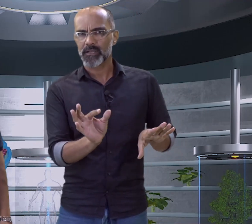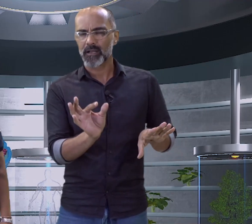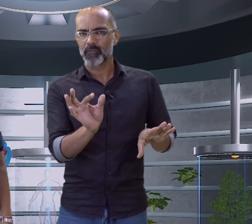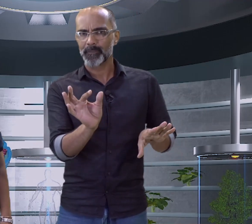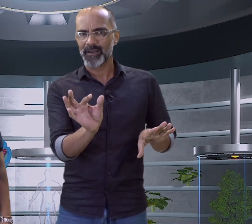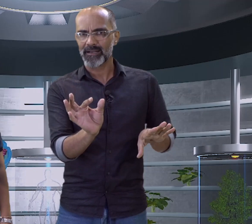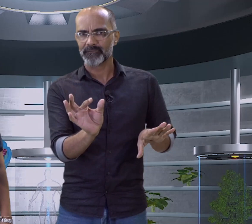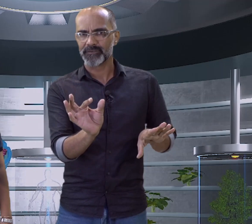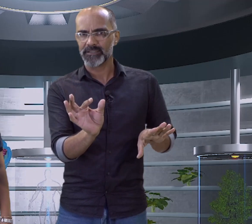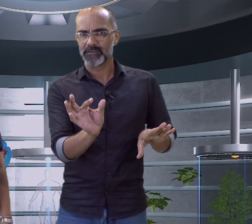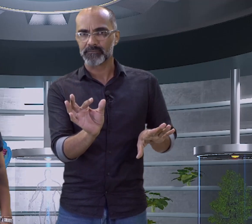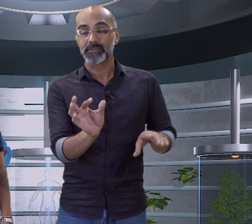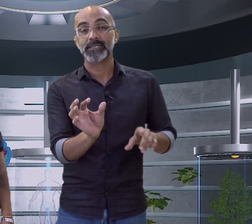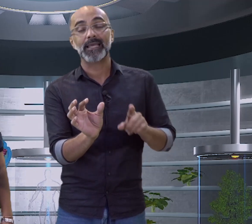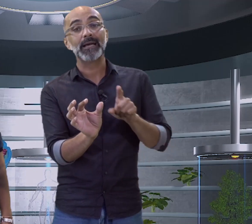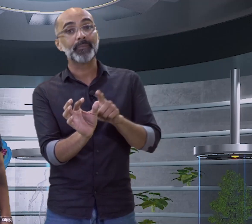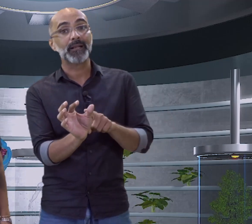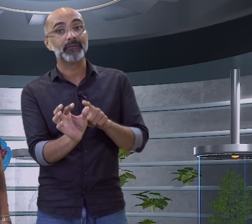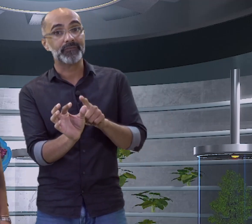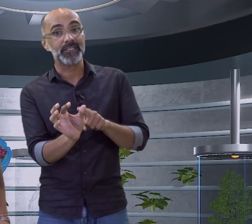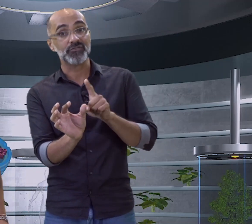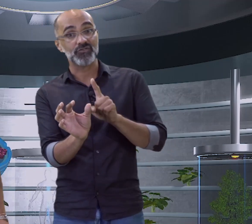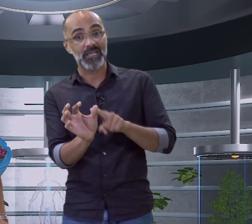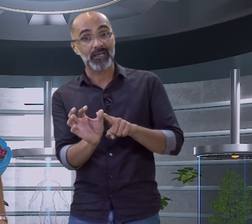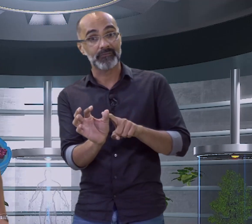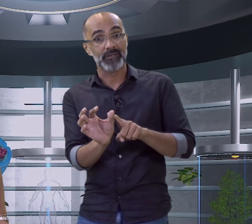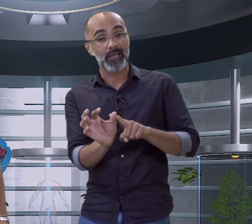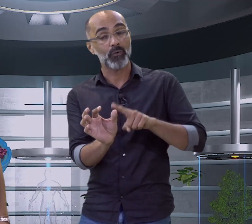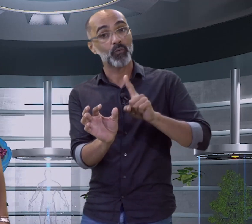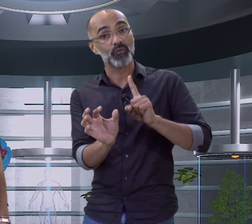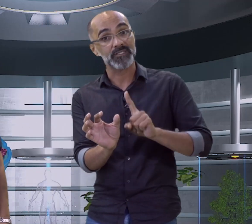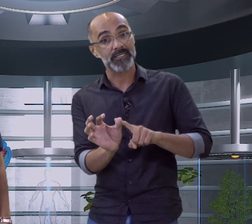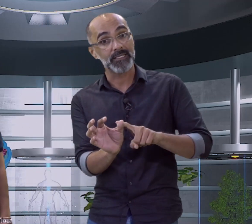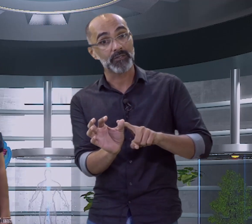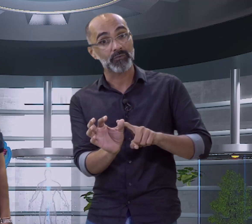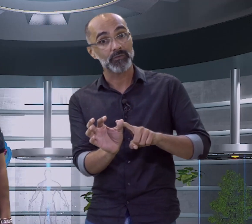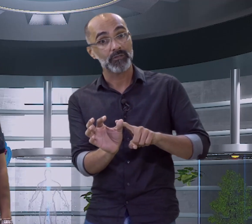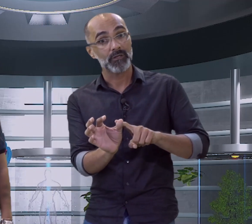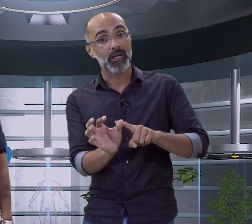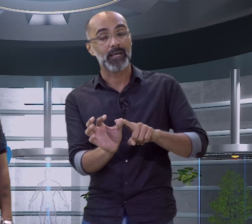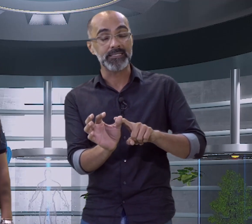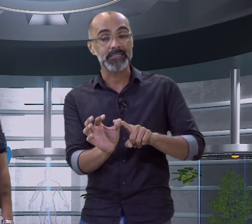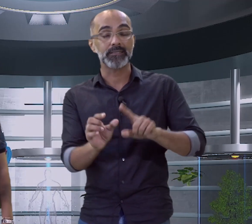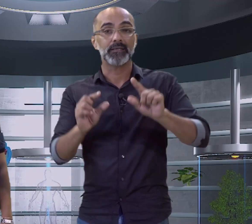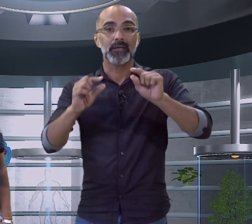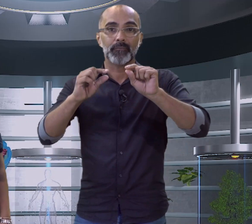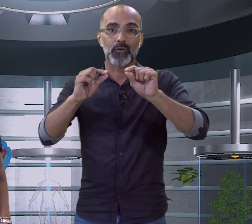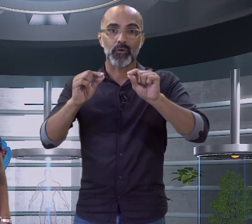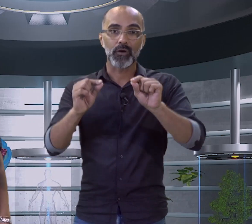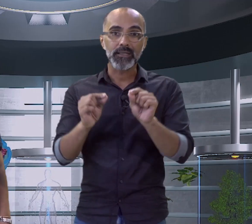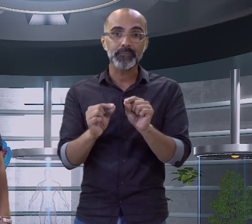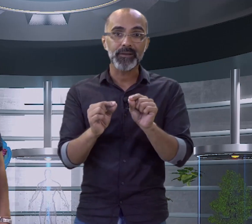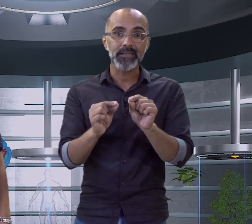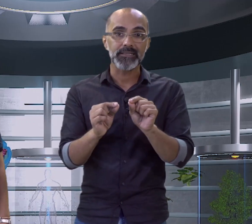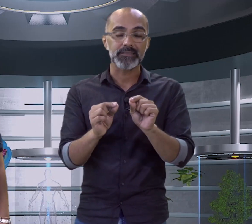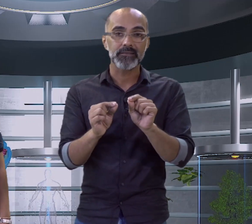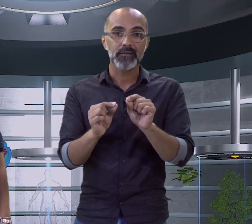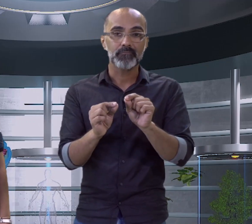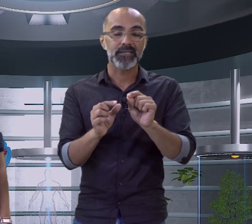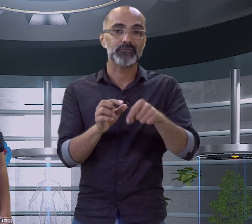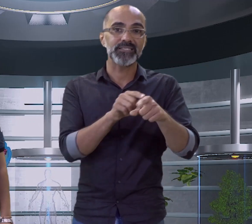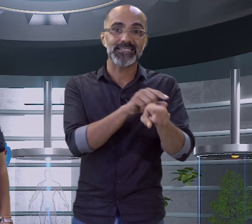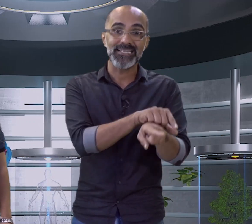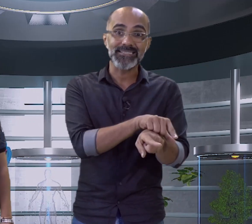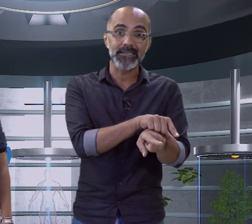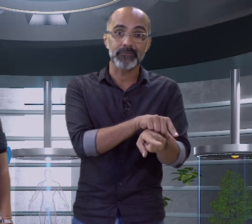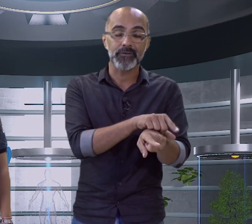de colocar uma palavrinha, que é a palavrinha-chave, é o conceito, aí sim, coloque entre parênteses.